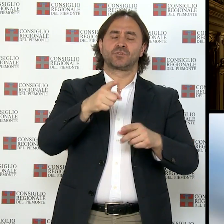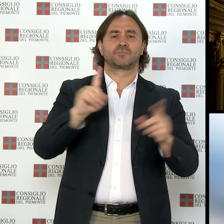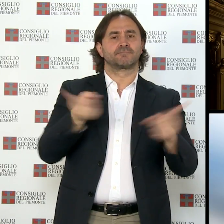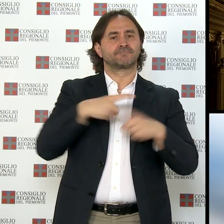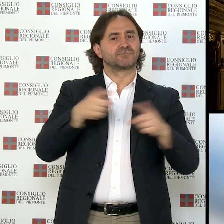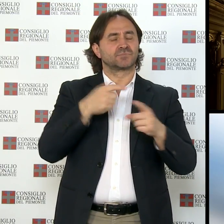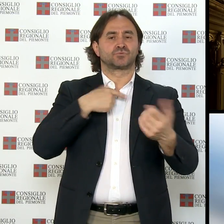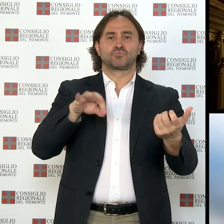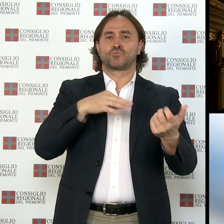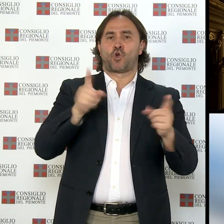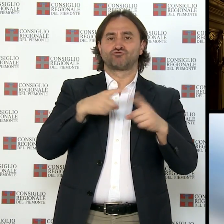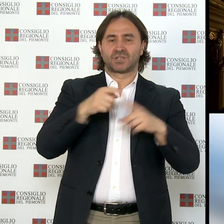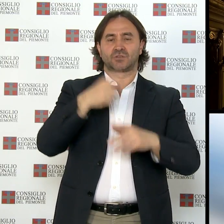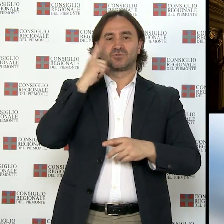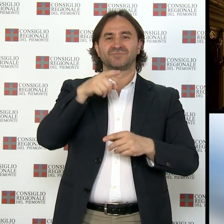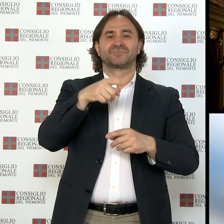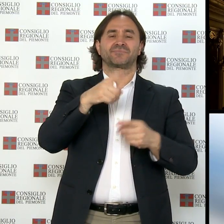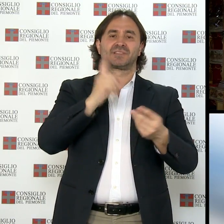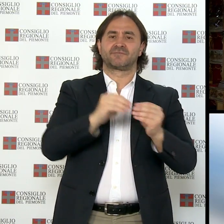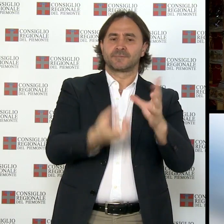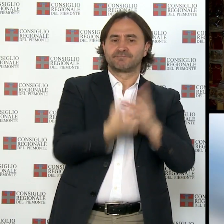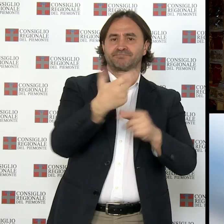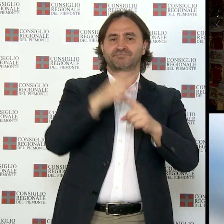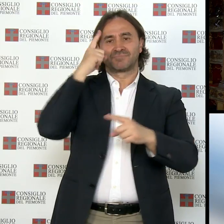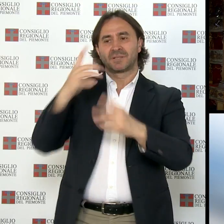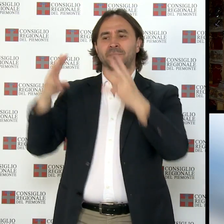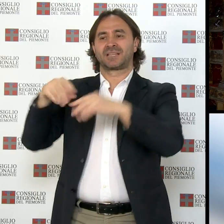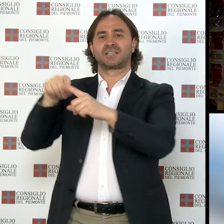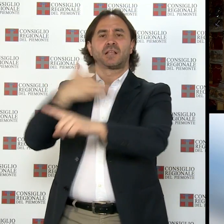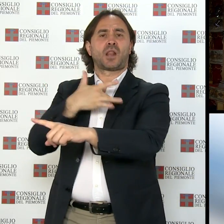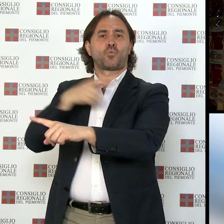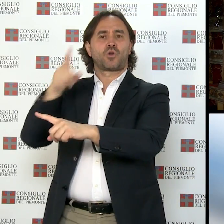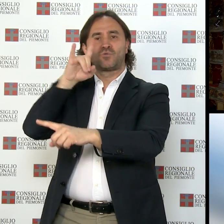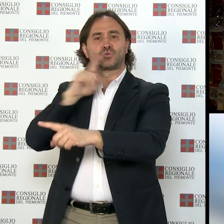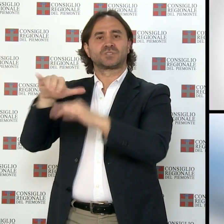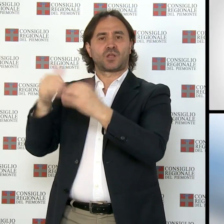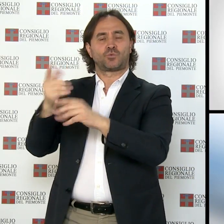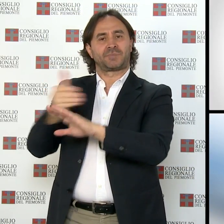migliore si esibirà live prima della partita del cuore, il 30 maggio, allo Juventus Stadium.